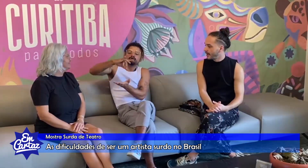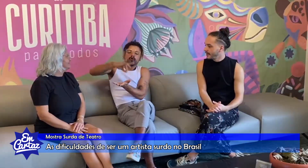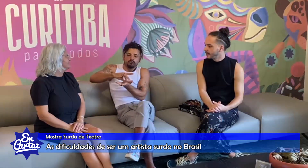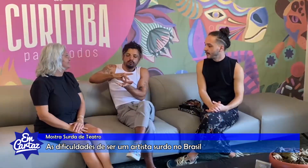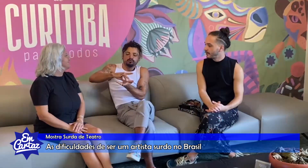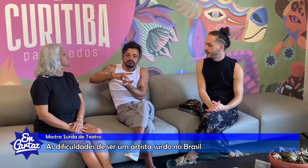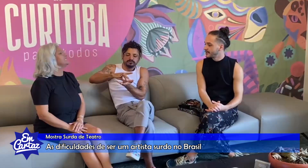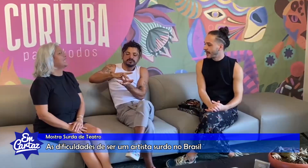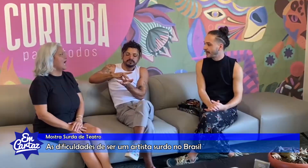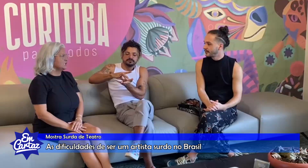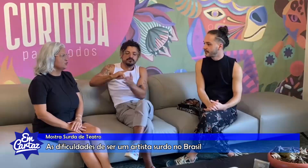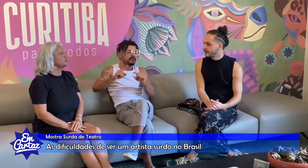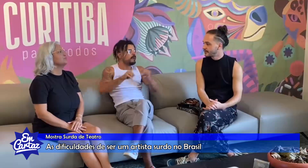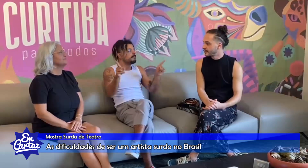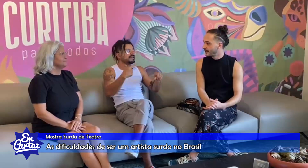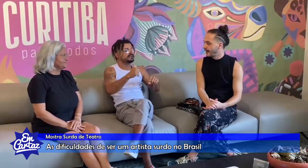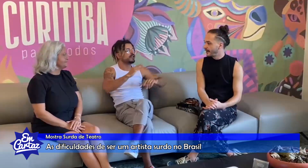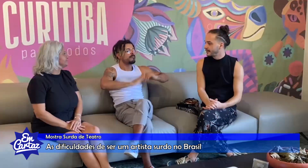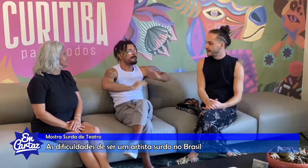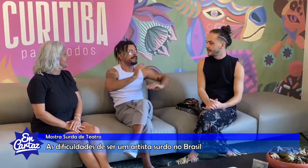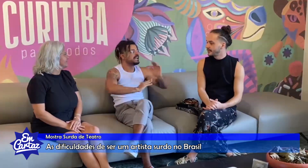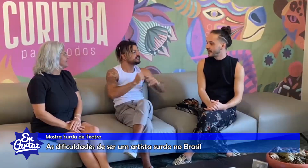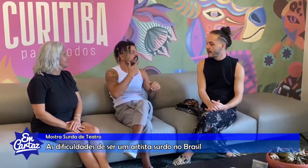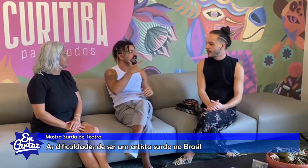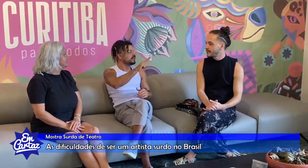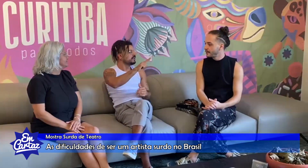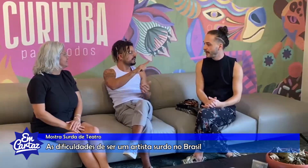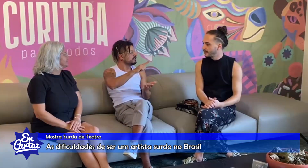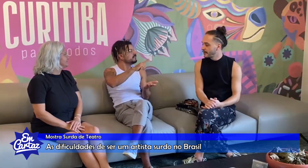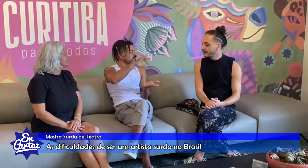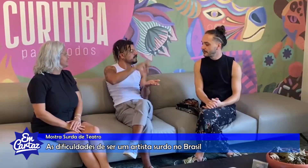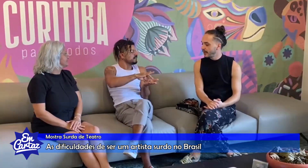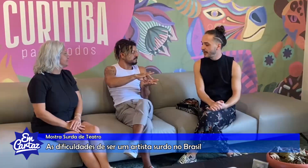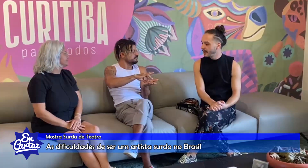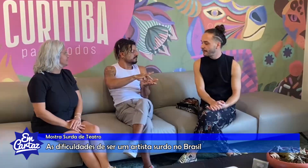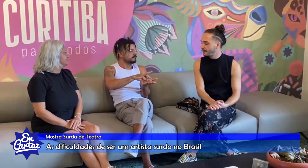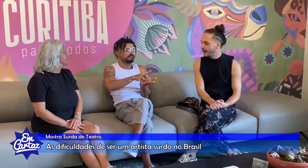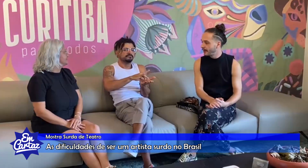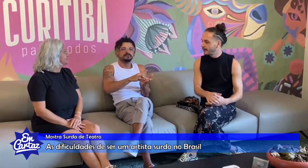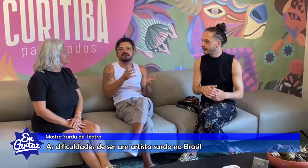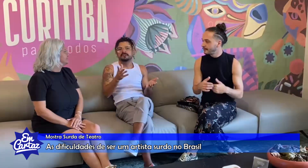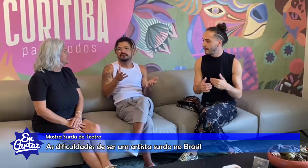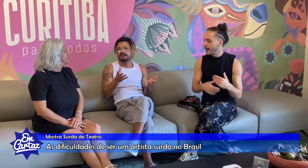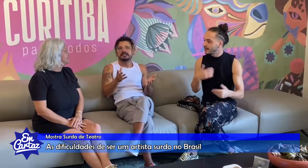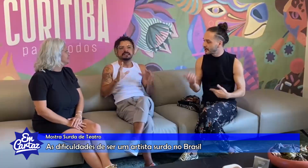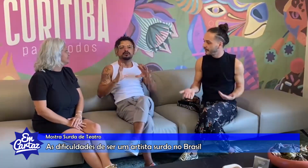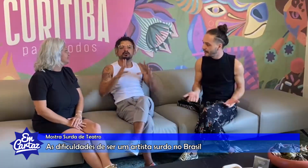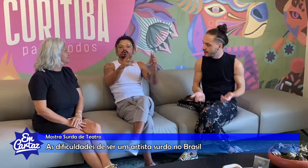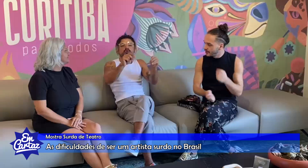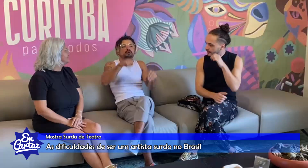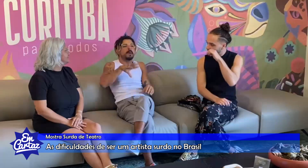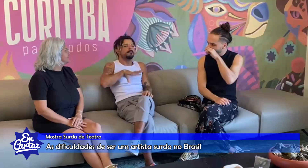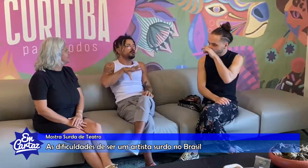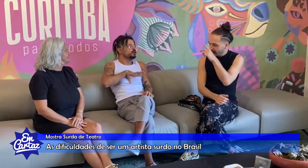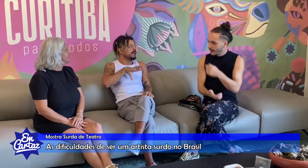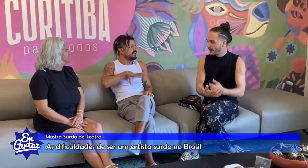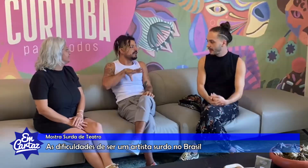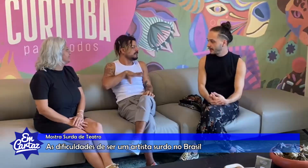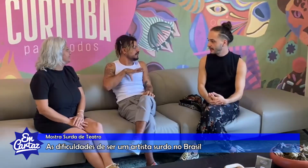tem um status de reconhecimento, mas não tem uma prática efetiva